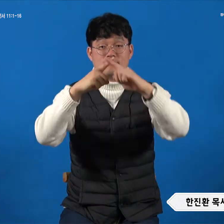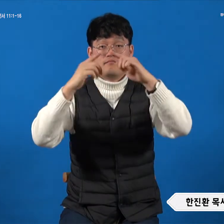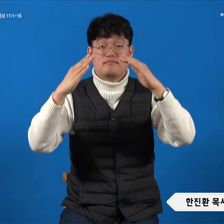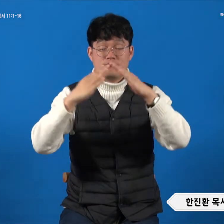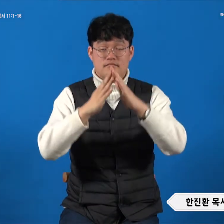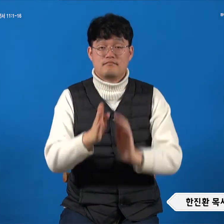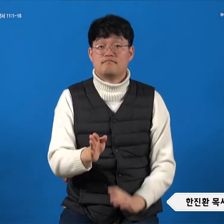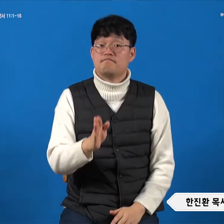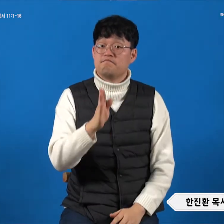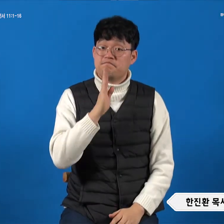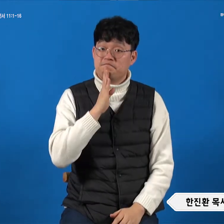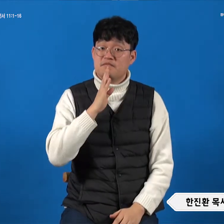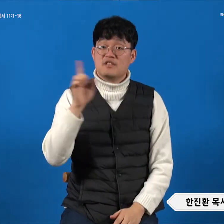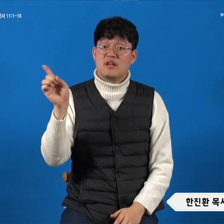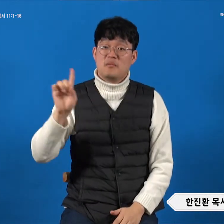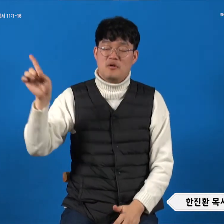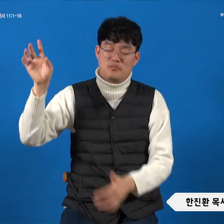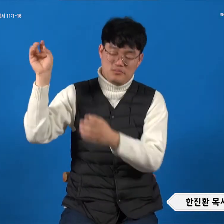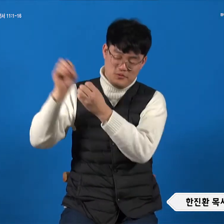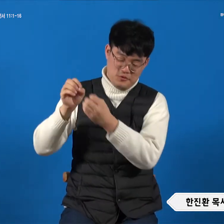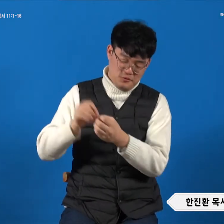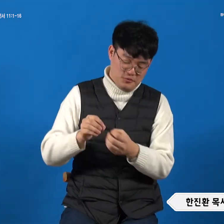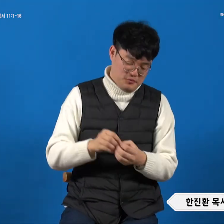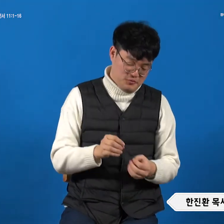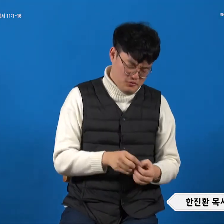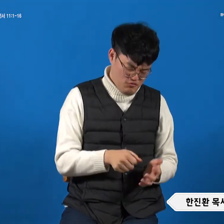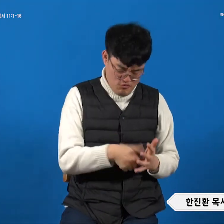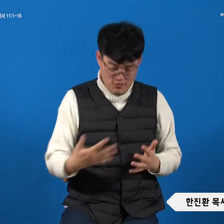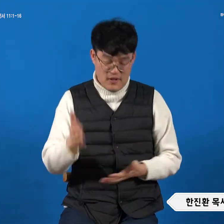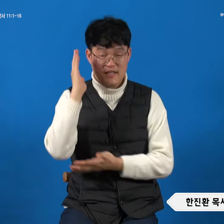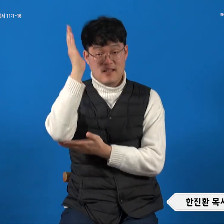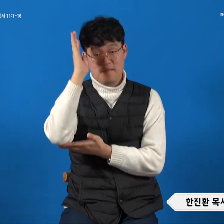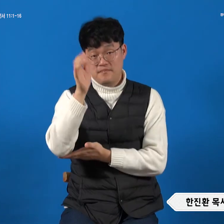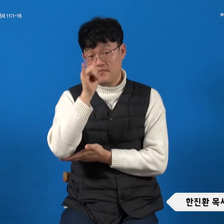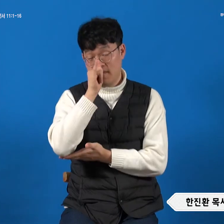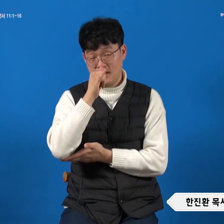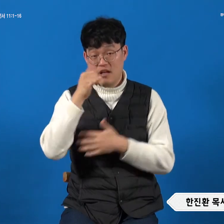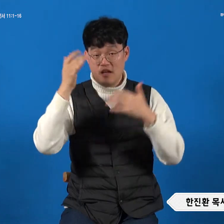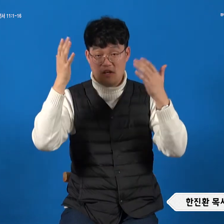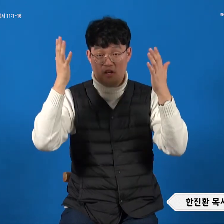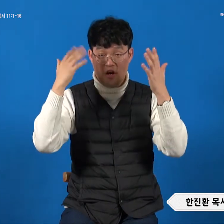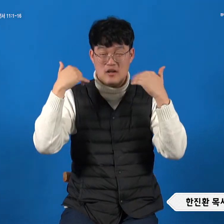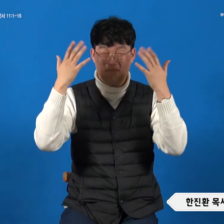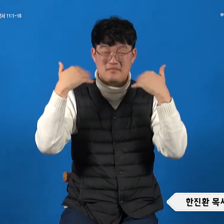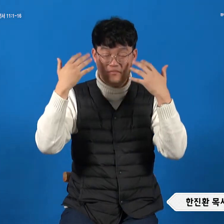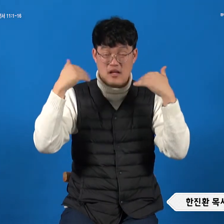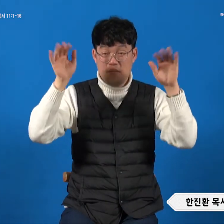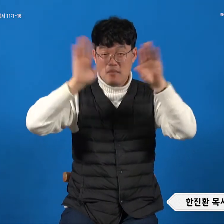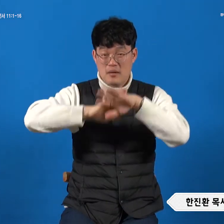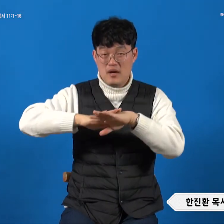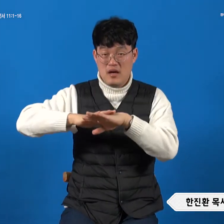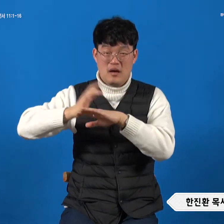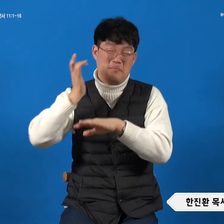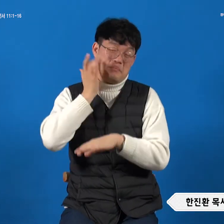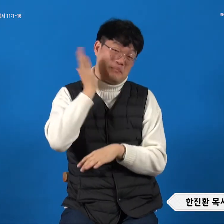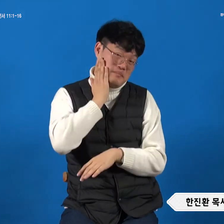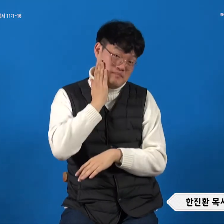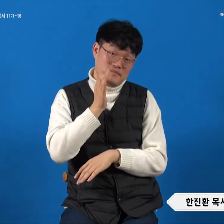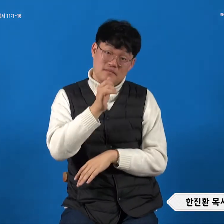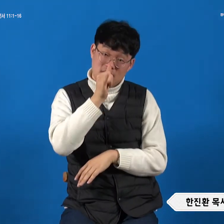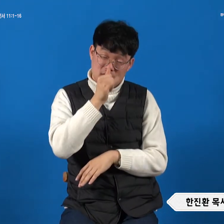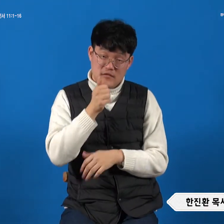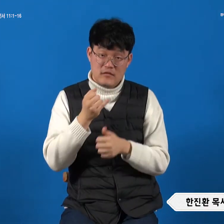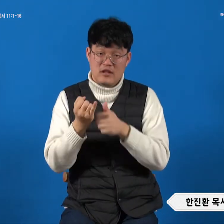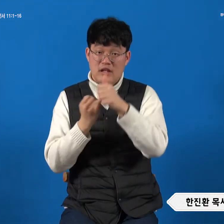우리 교회는 진짜 전설적인 얘기가 하나 있습니다. 여름철에 밤에 모기가 앵앵하니까 남편이